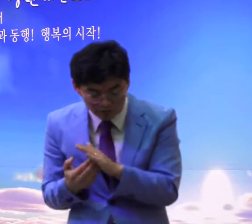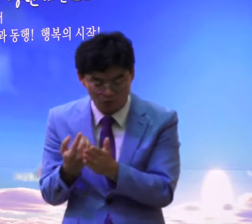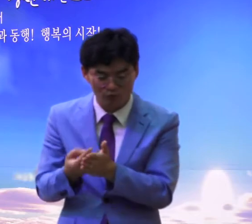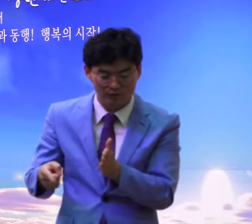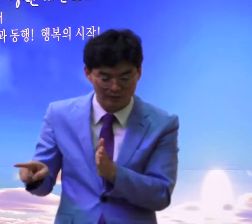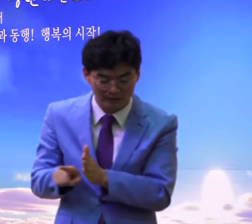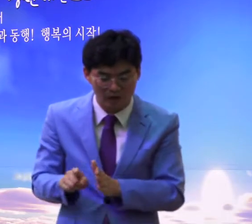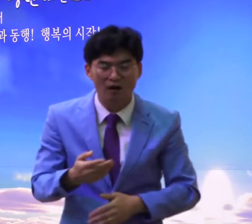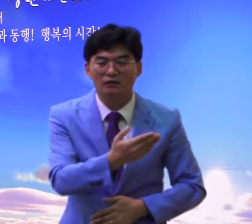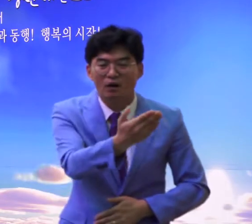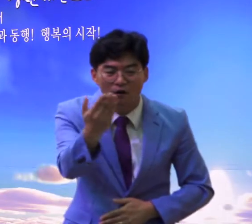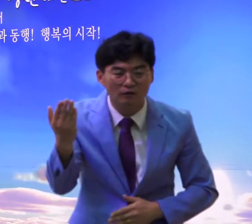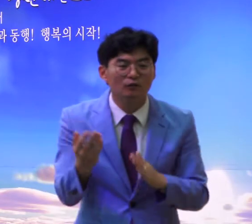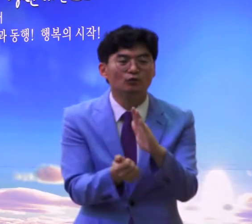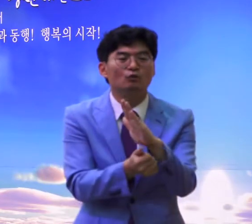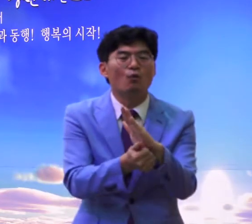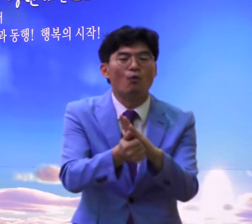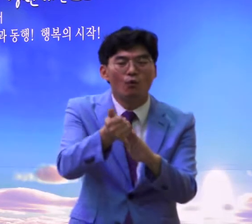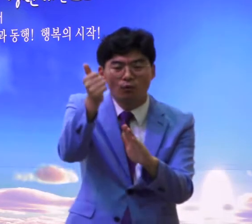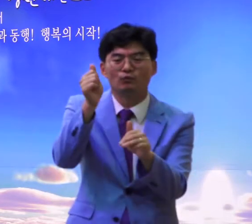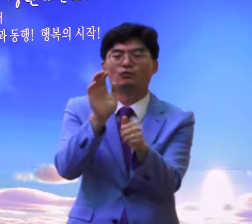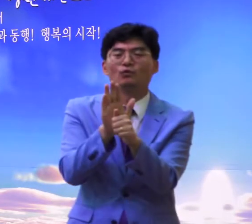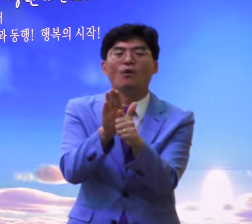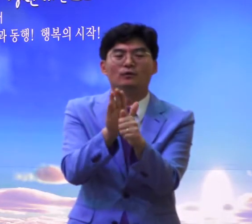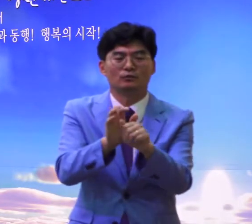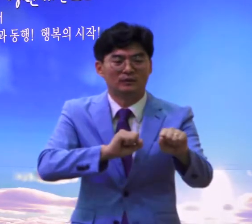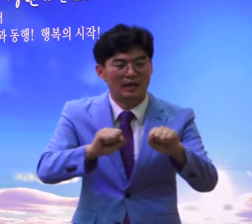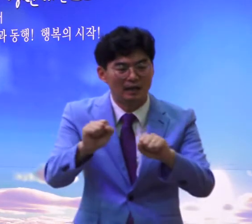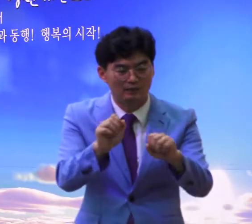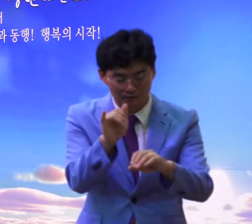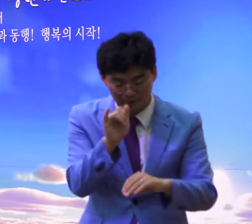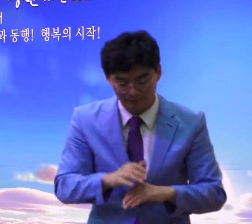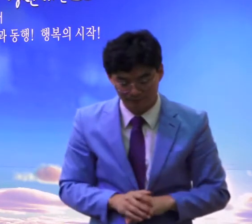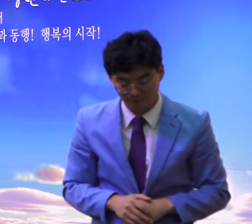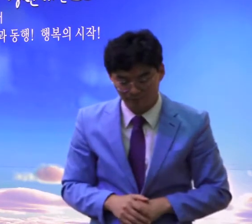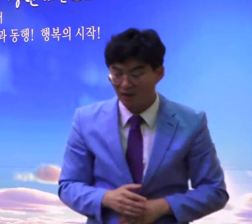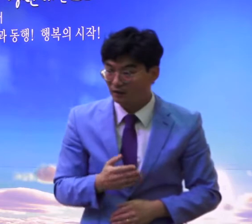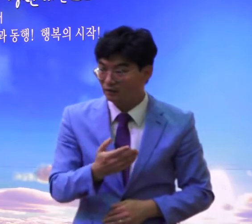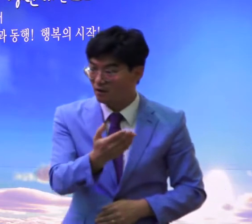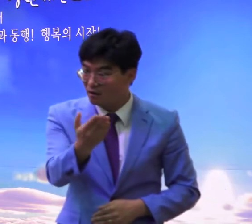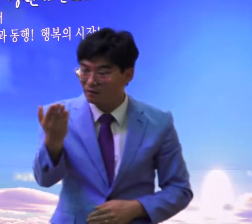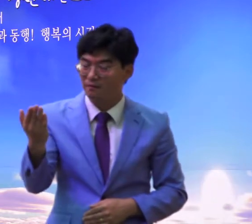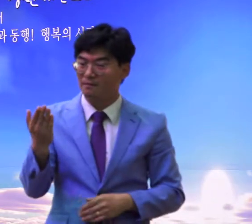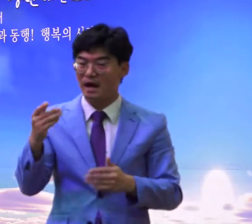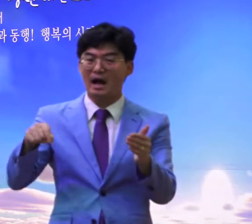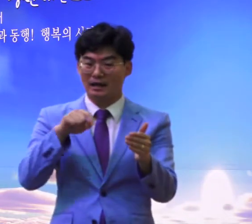두고 행하게 하시나니. 아멘. 너희